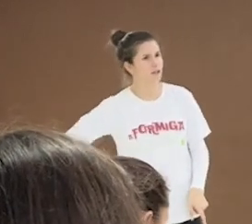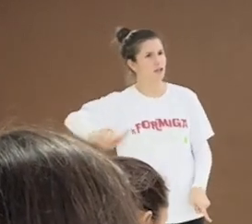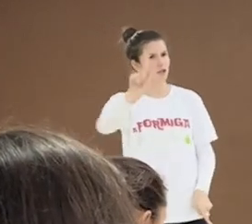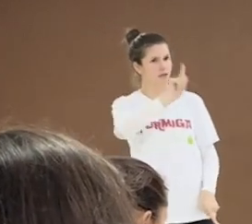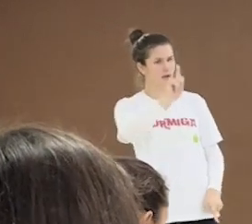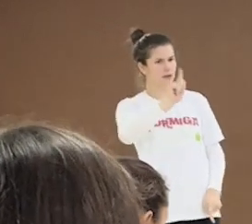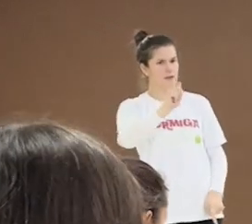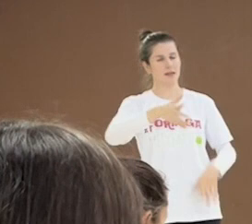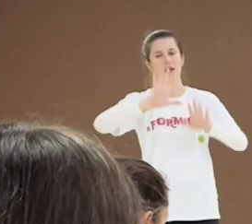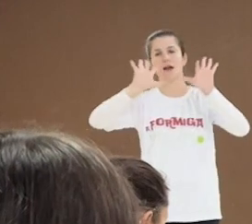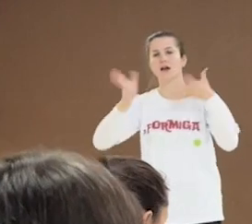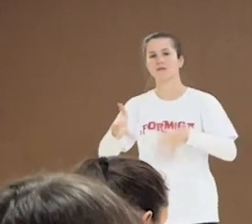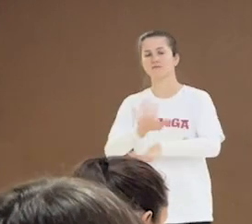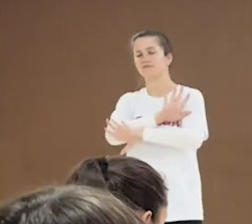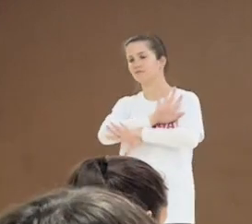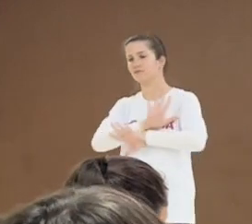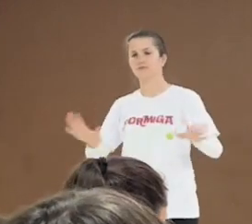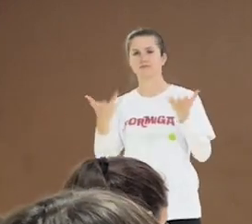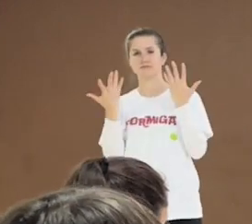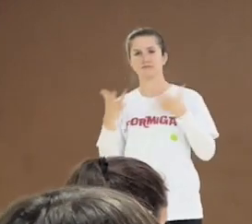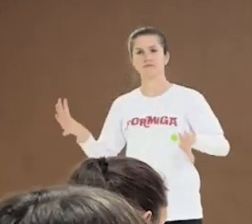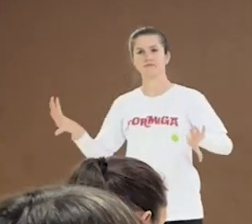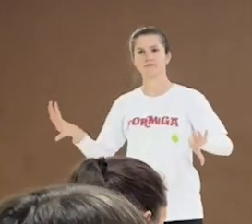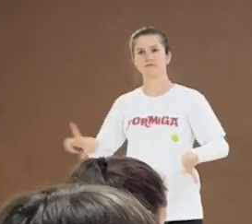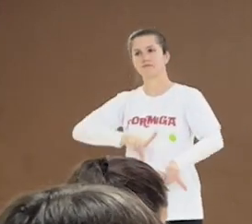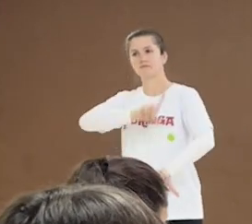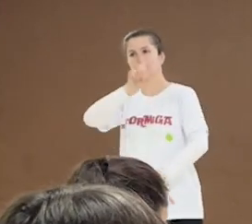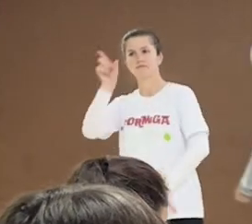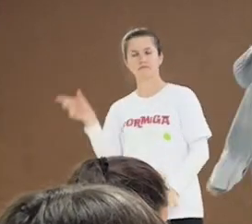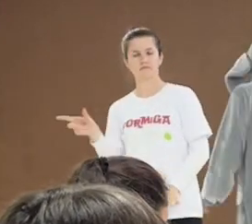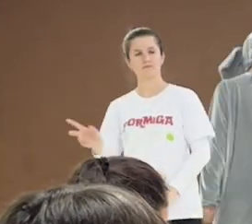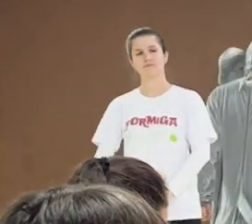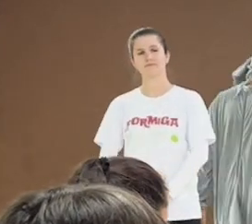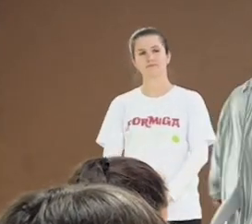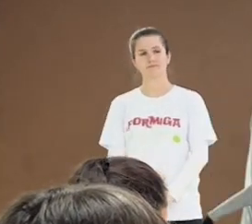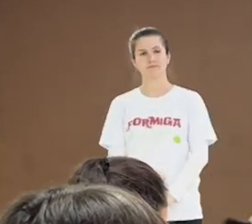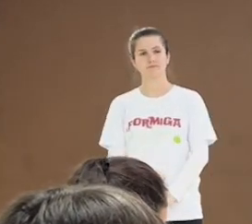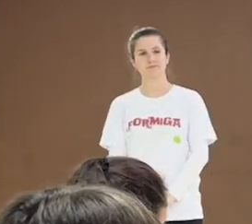de agora, nossa sociedade vai se desfazer. Vou embora!